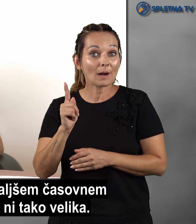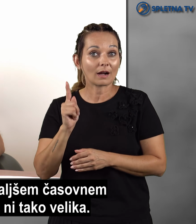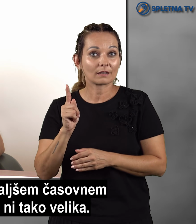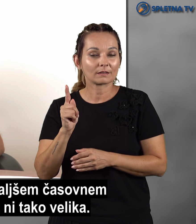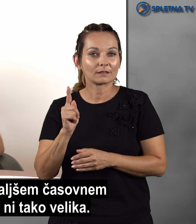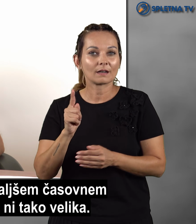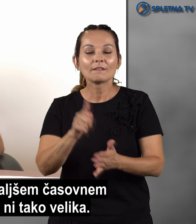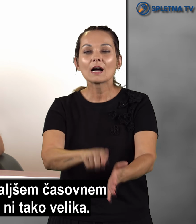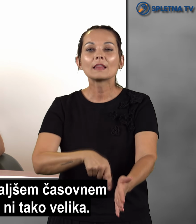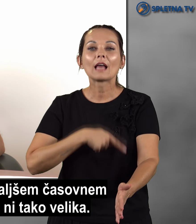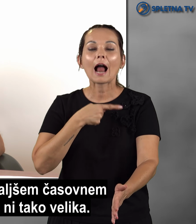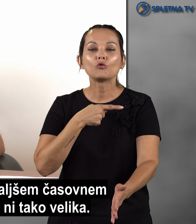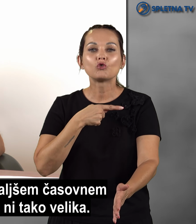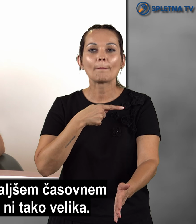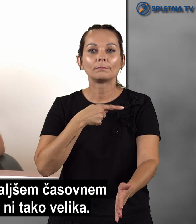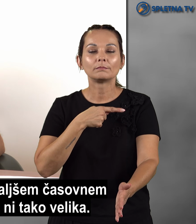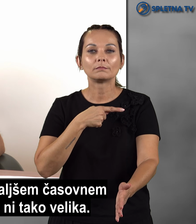vendar pa v nekem daljšem